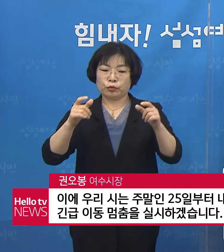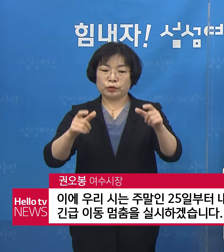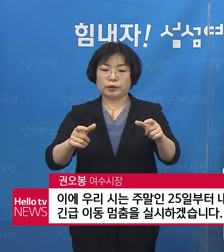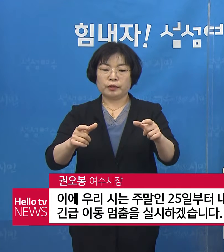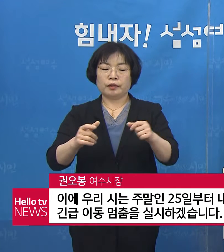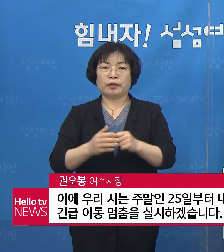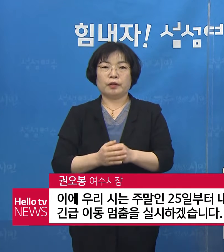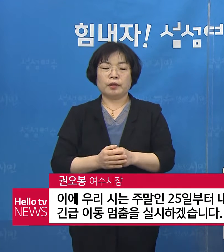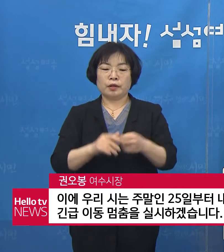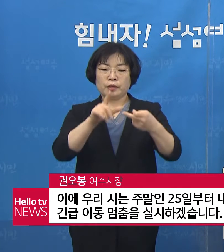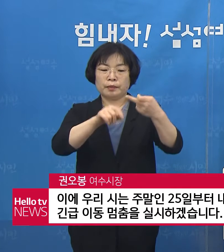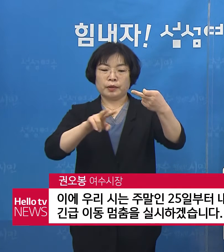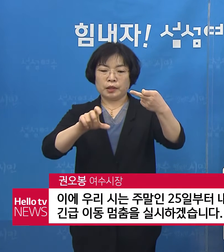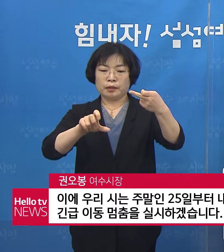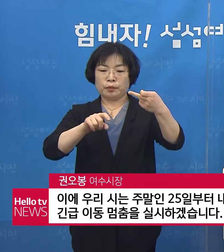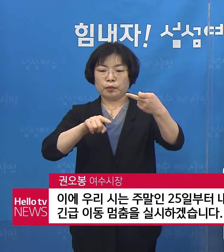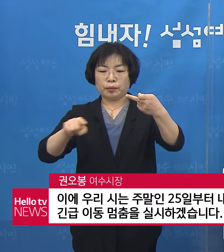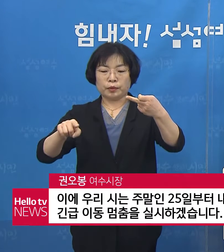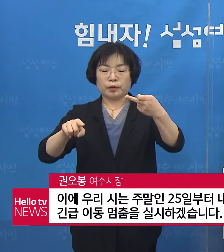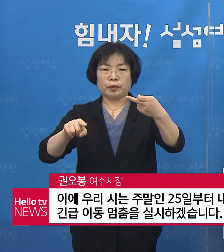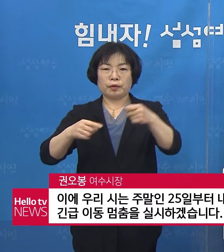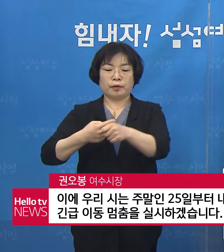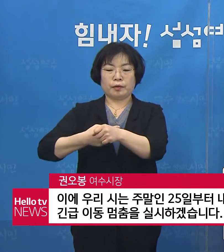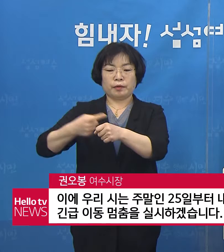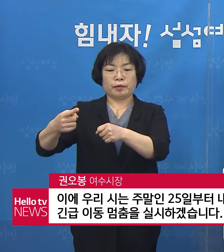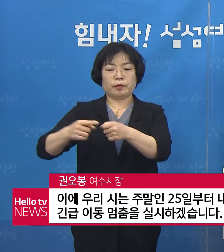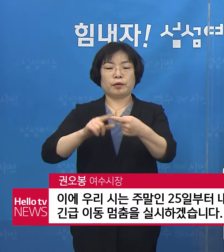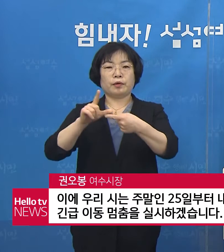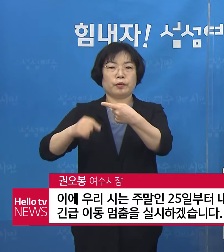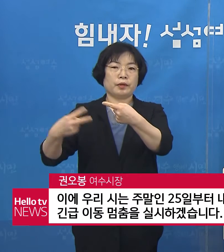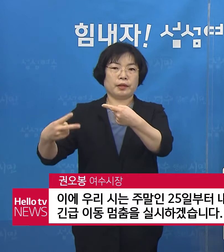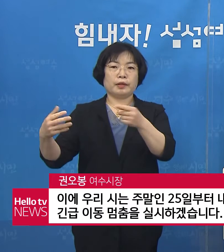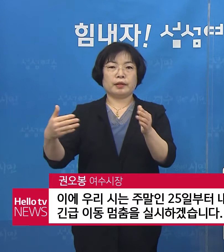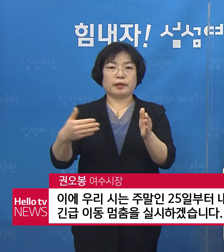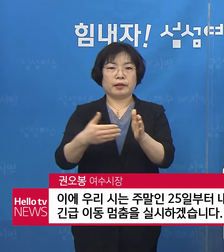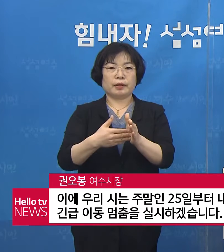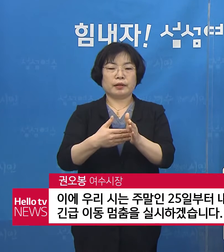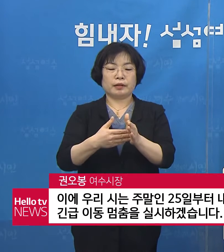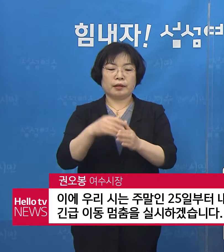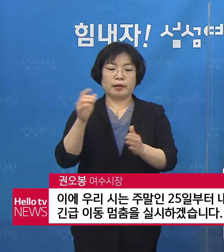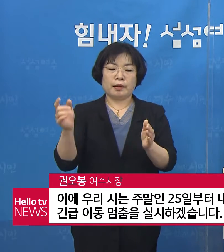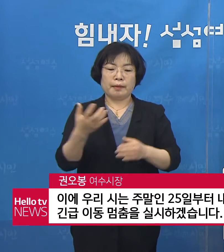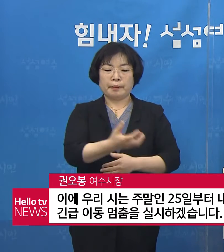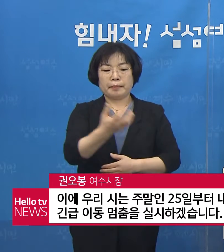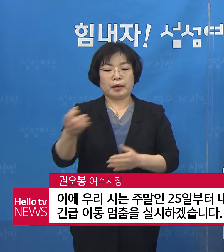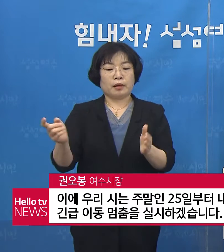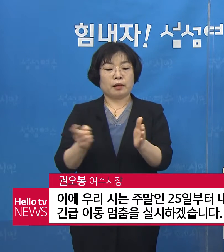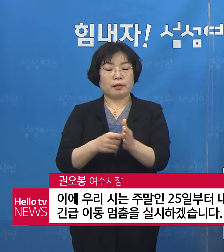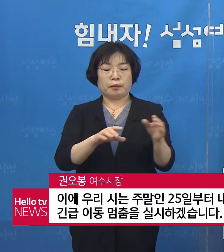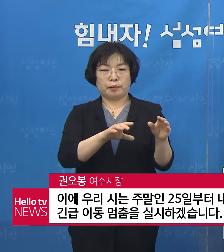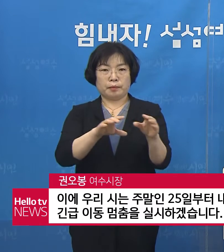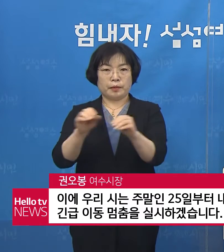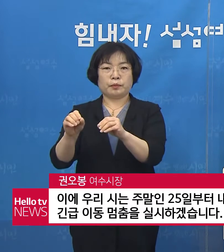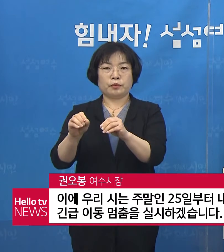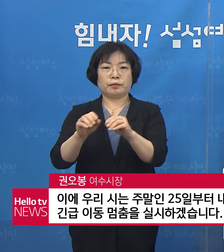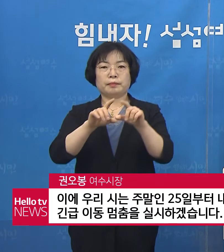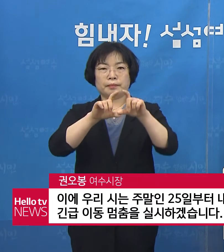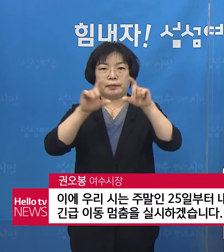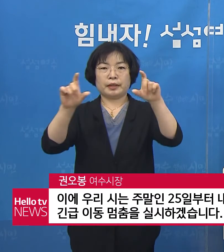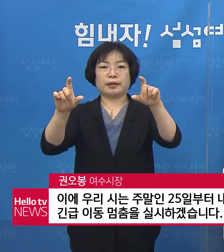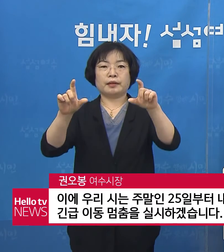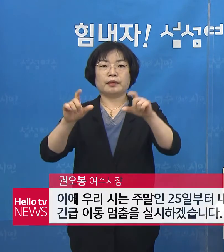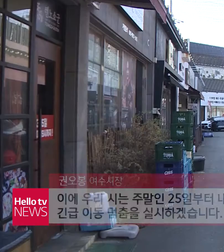우리시는 주말인 25일 부터 내년 1월 2일까지 긴급 이동 멈춤을